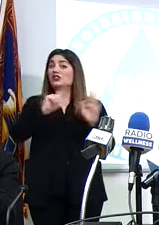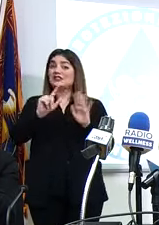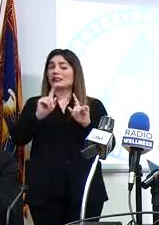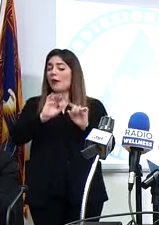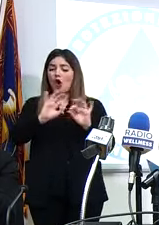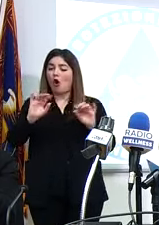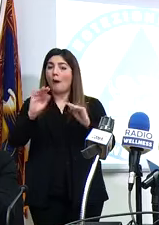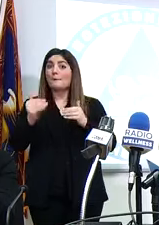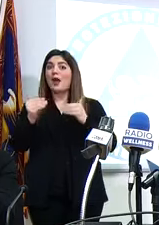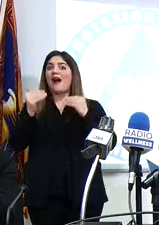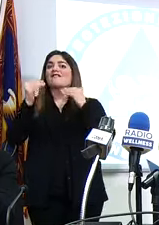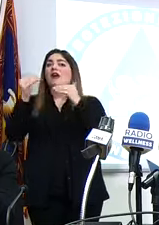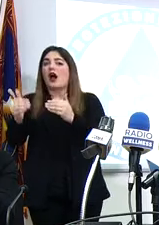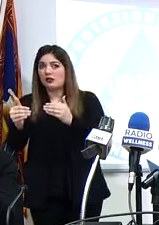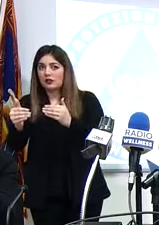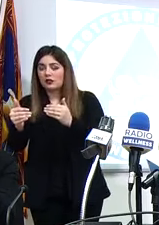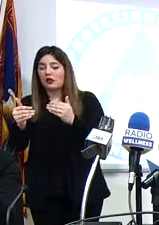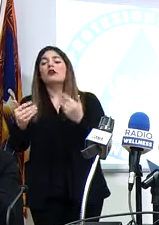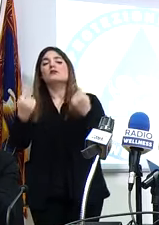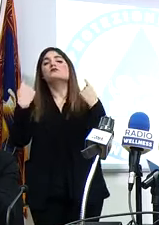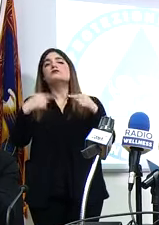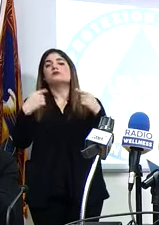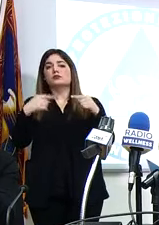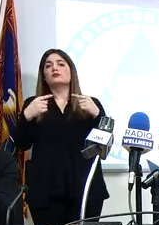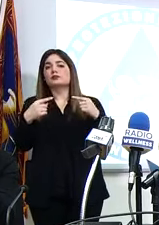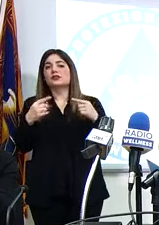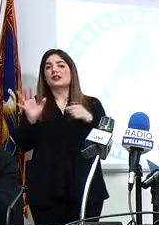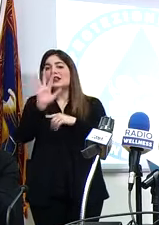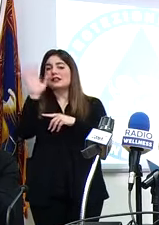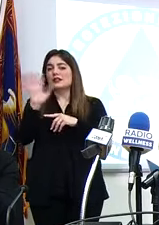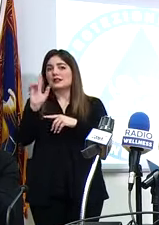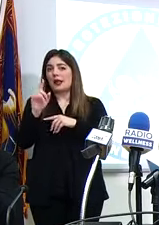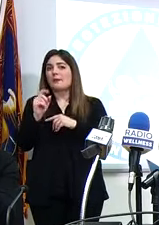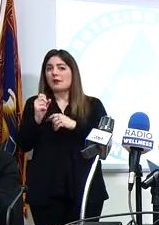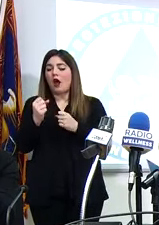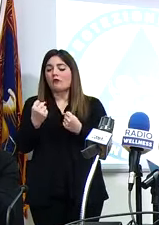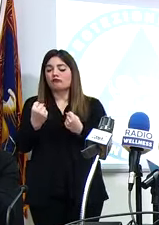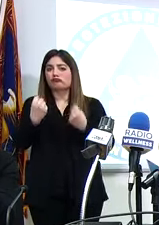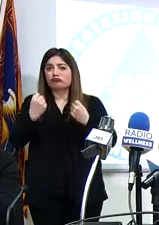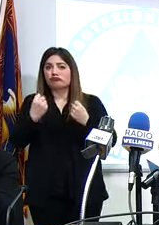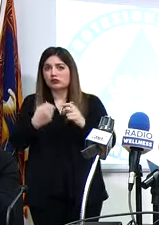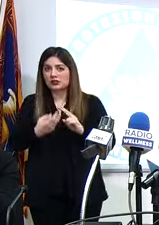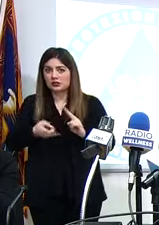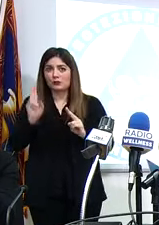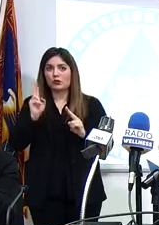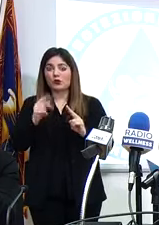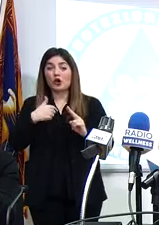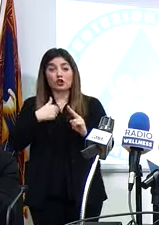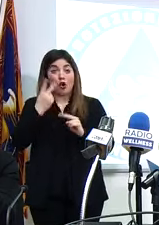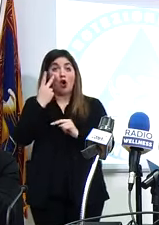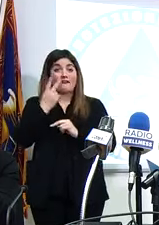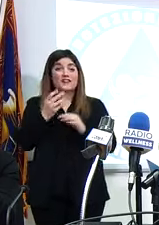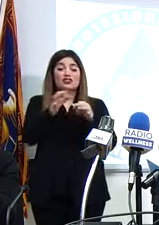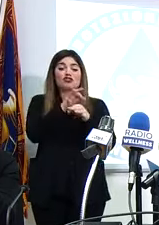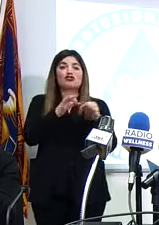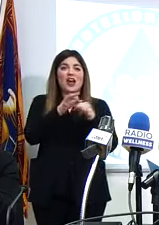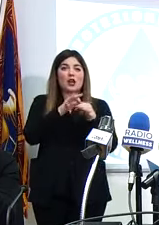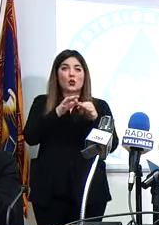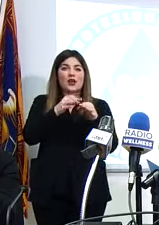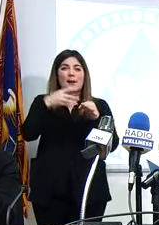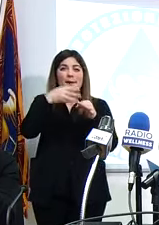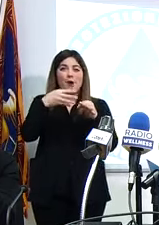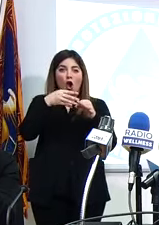c'è sempre un forte richiamo della risposta. Io ho visto proprio l'altro ieri i dati sulle cellule memoria, quindi sapete che anche se non ci